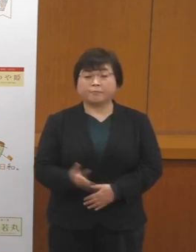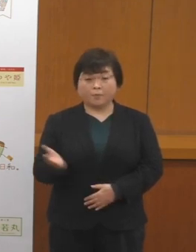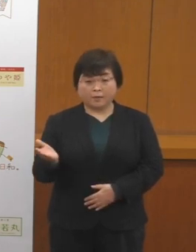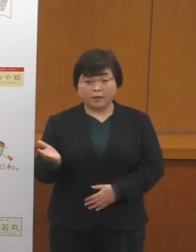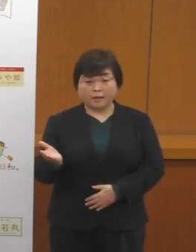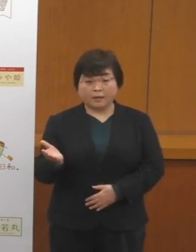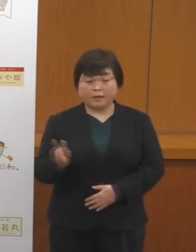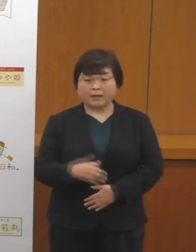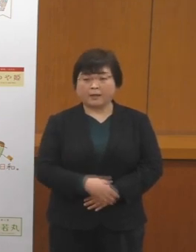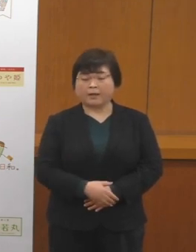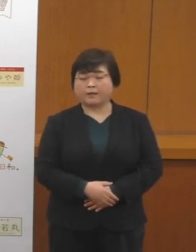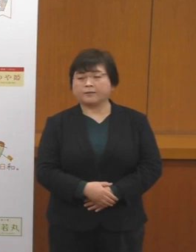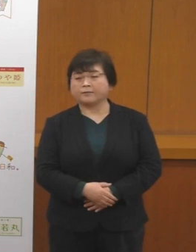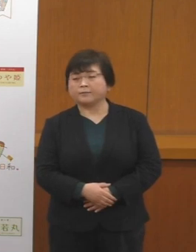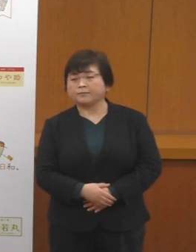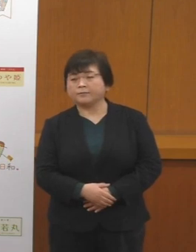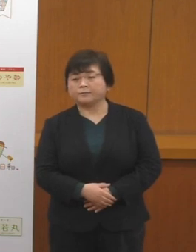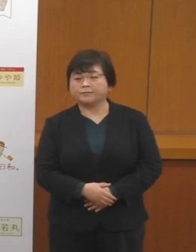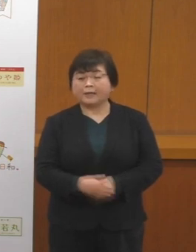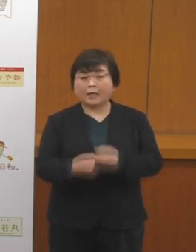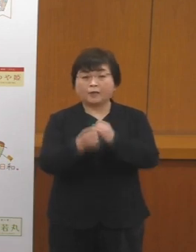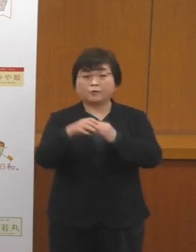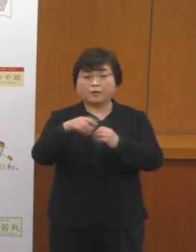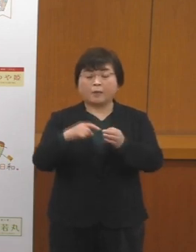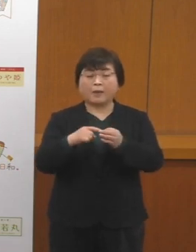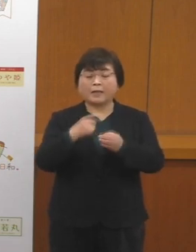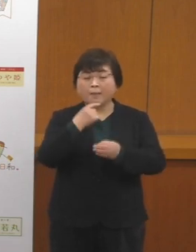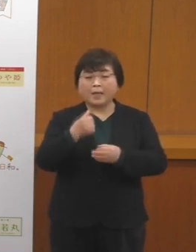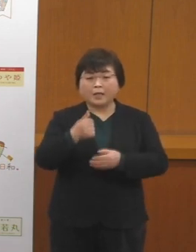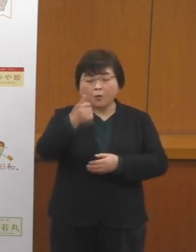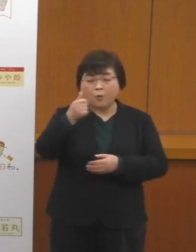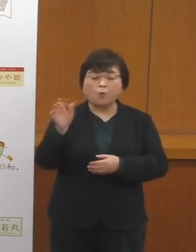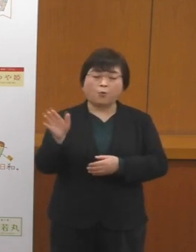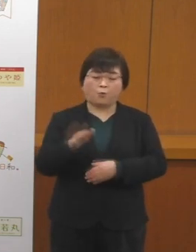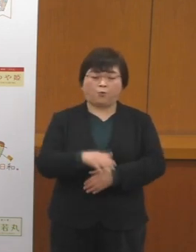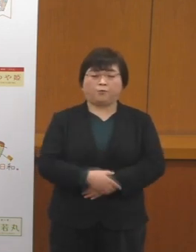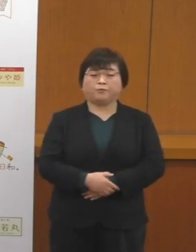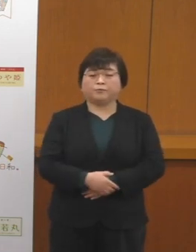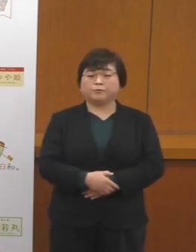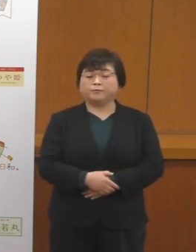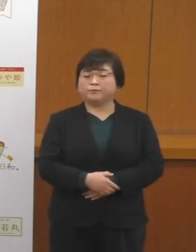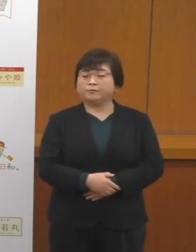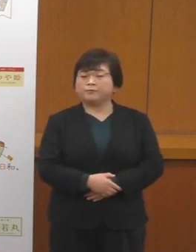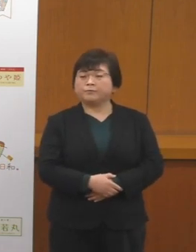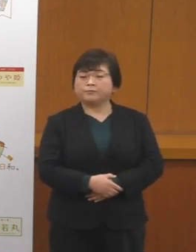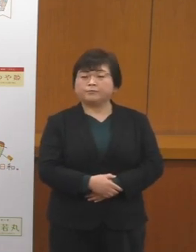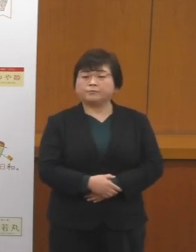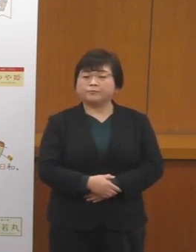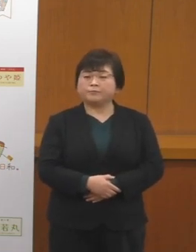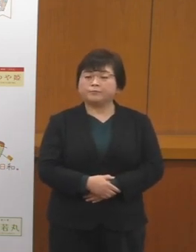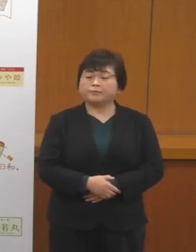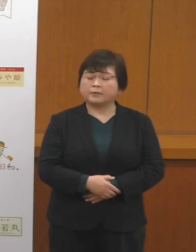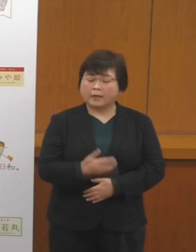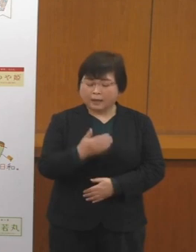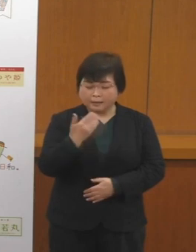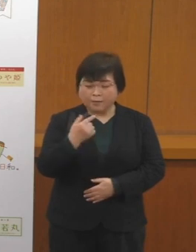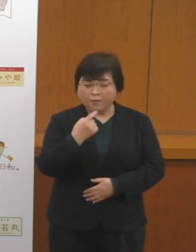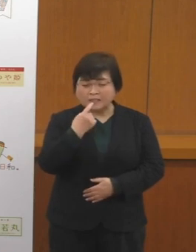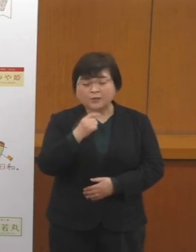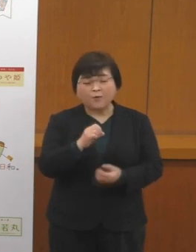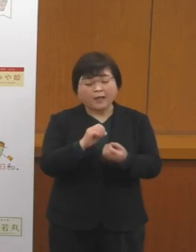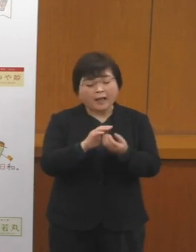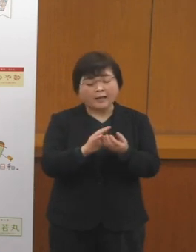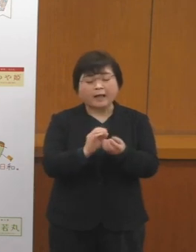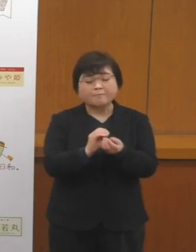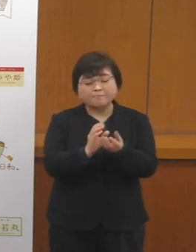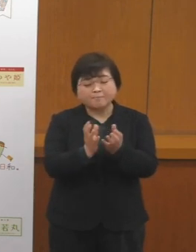これあの園芸研究所の山形紅緒でございますようやくあの白い花